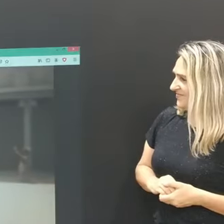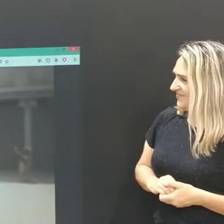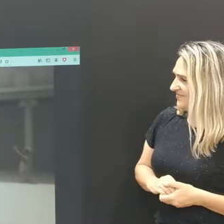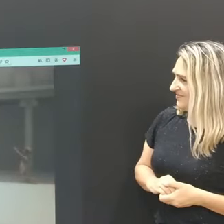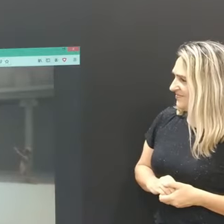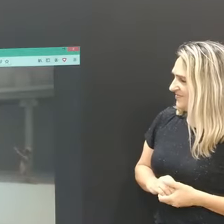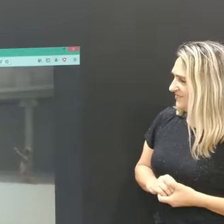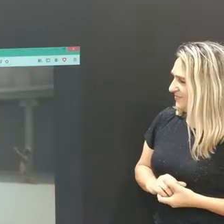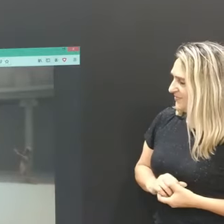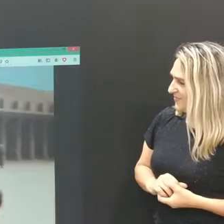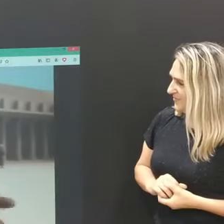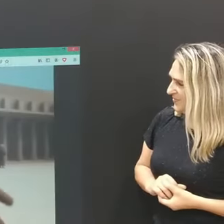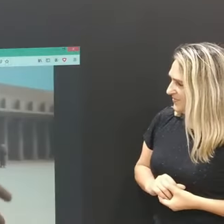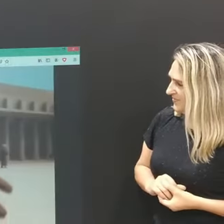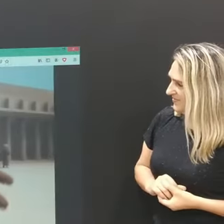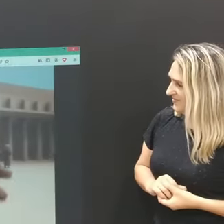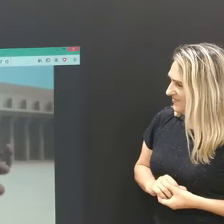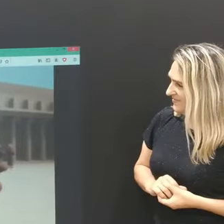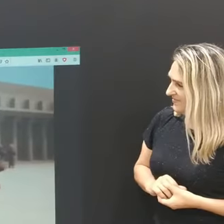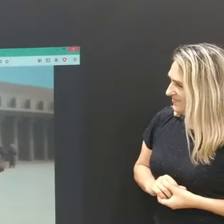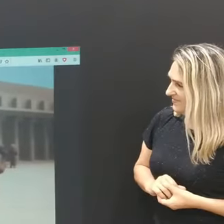distribuía dinheiros.